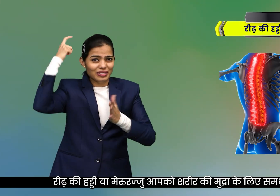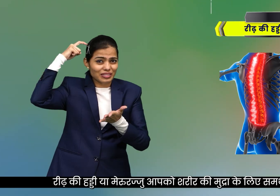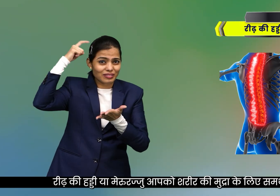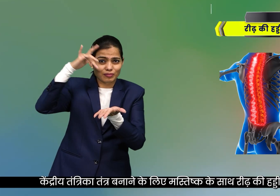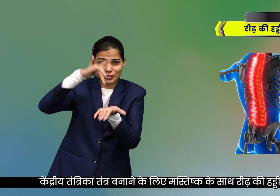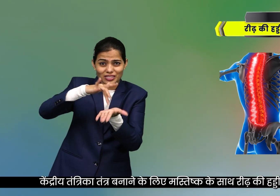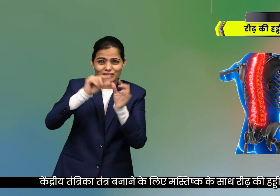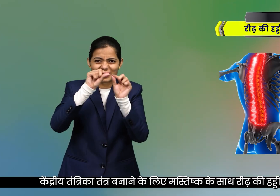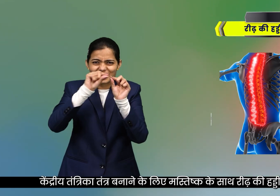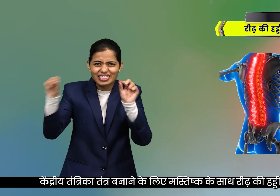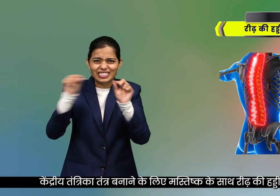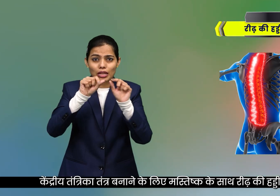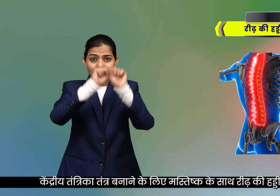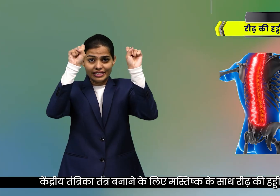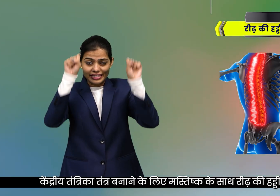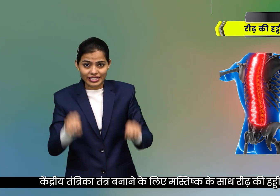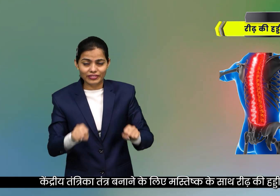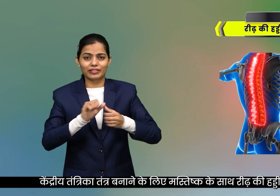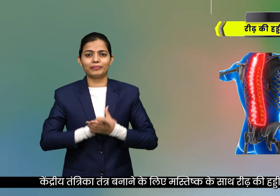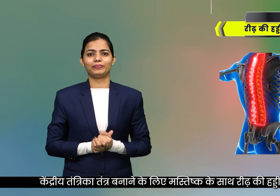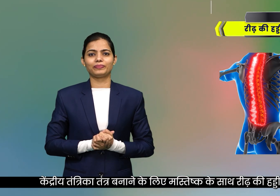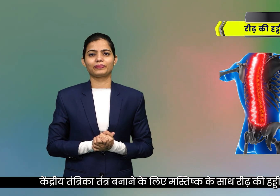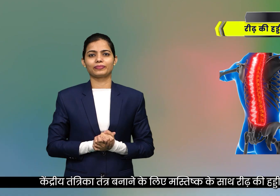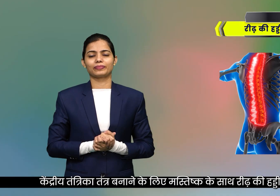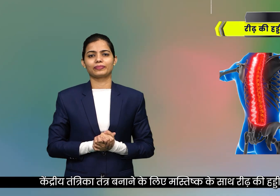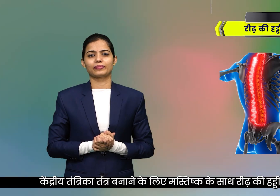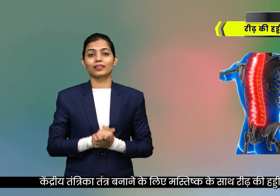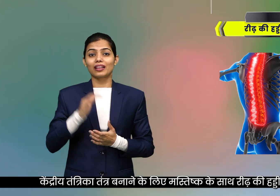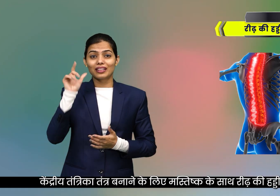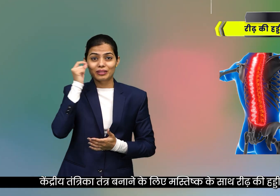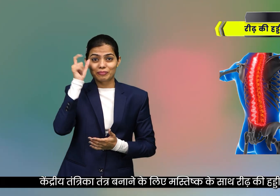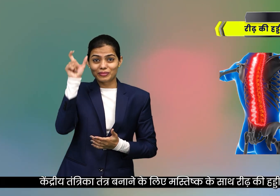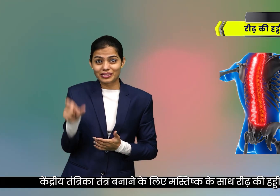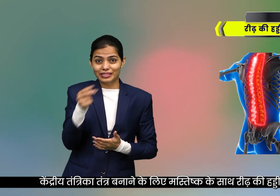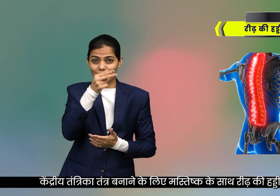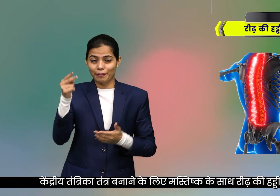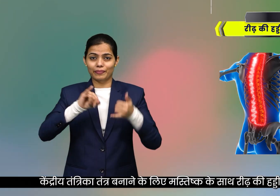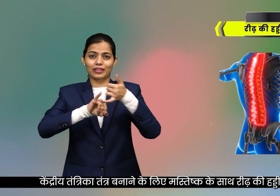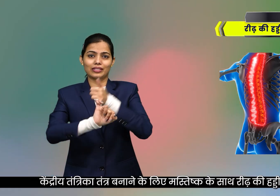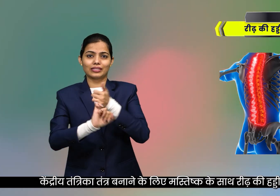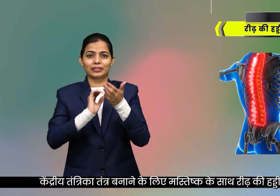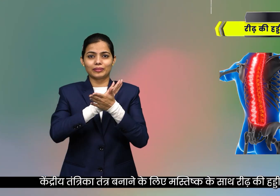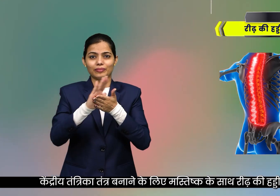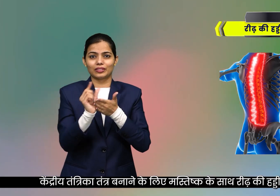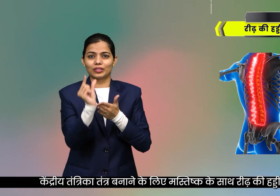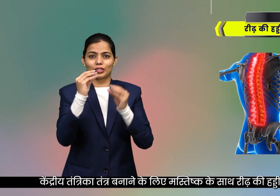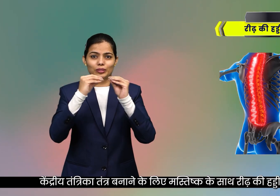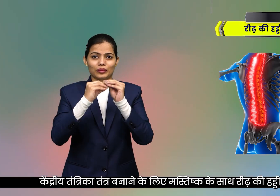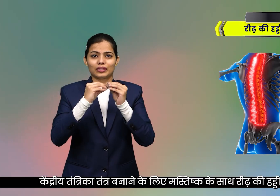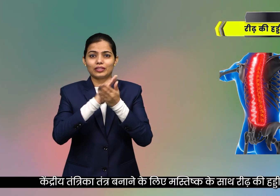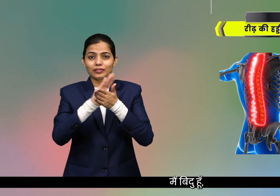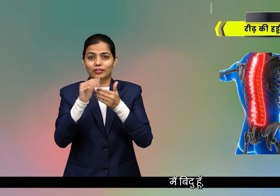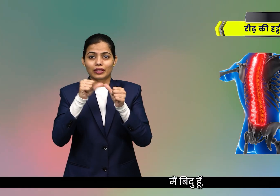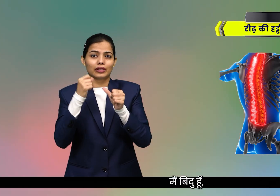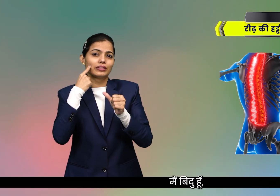समर्थन देती है। केंद्रीय तंत्रिका तंत्र बनाने के लिए मस्तिष्क के साथ रीढ़ की हड्डी जारी